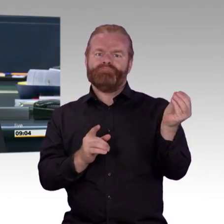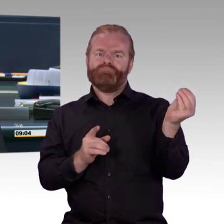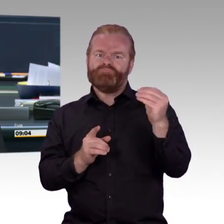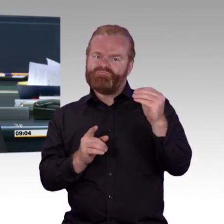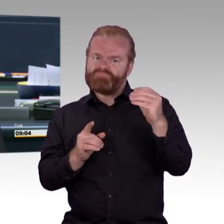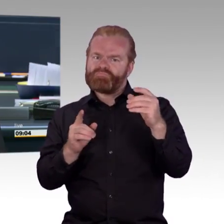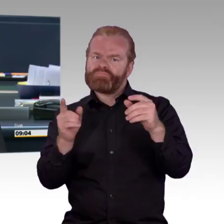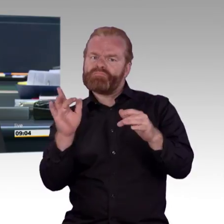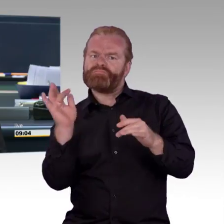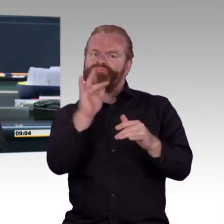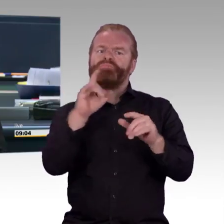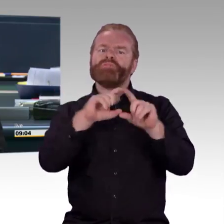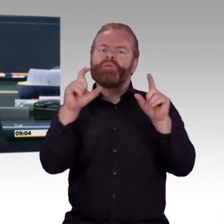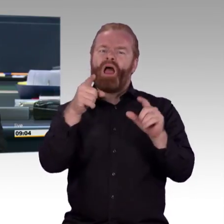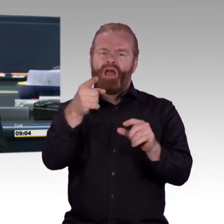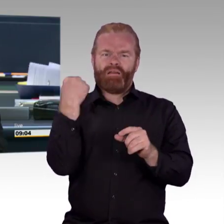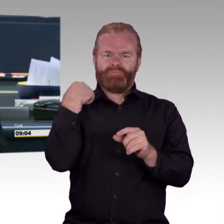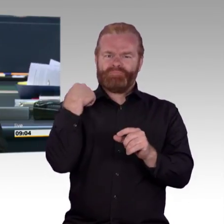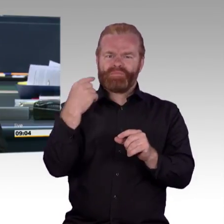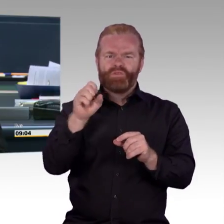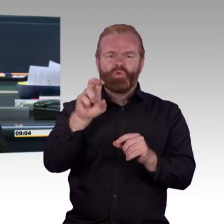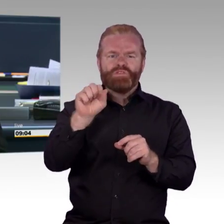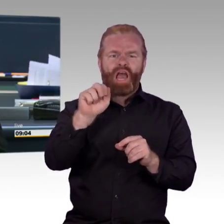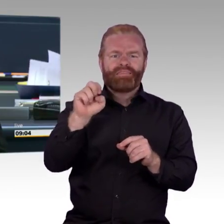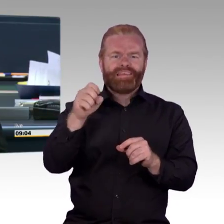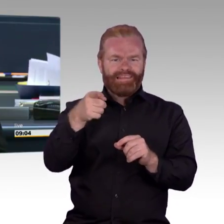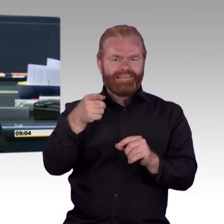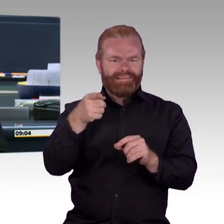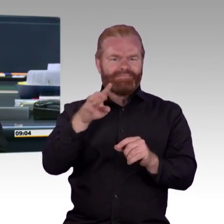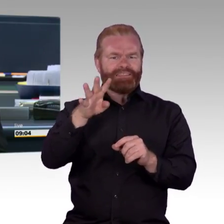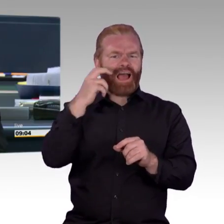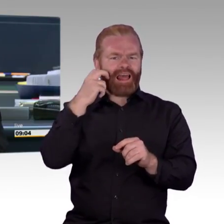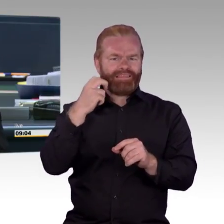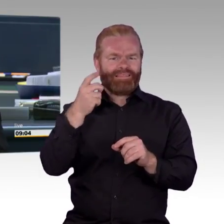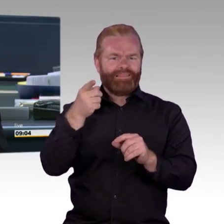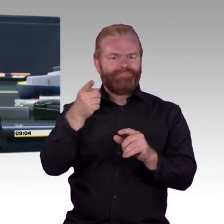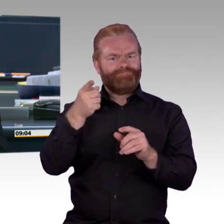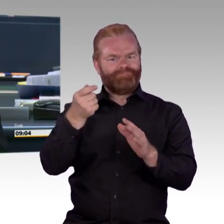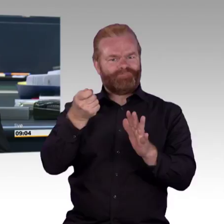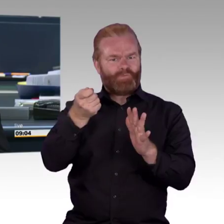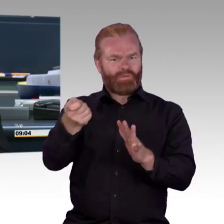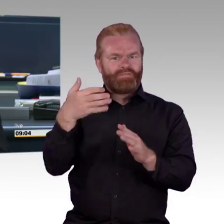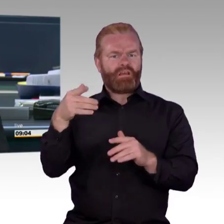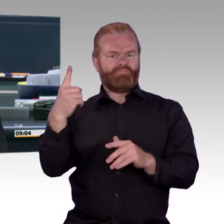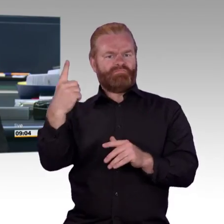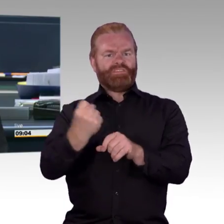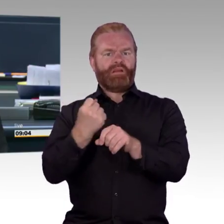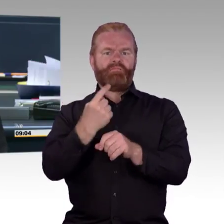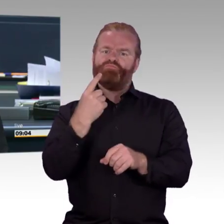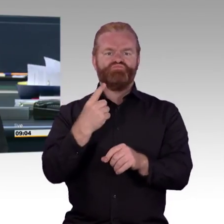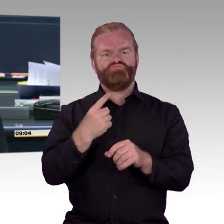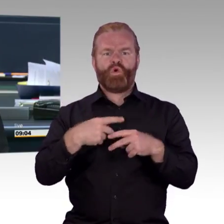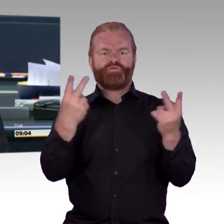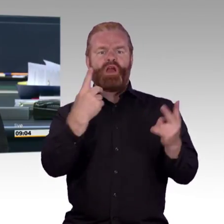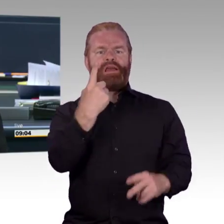wird Abgeordneten das Wort erteilt, damit sie zur Sache sprechen können. Die Worterteilung bedeutet nicht, dass der Abgeordnete, dem